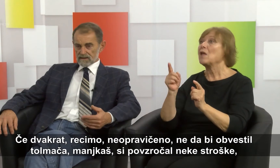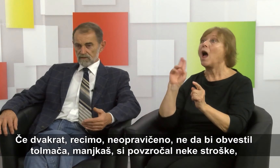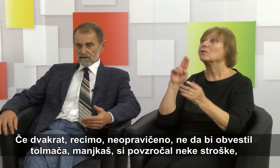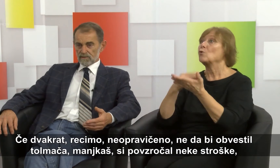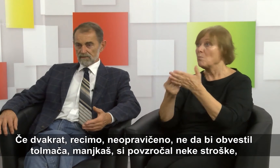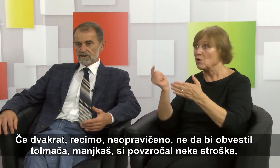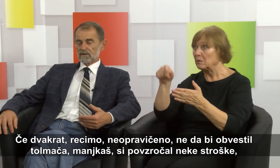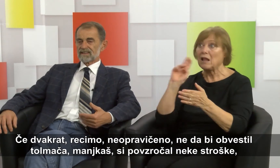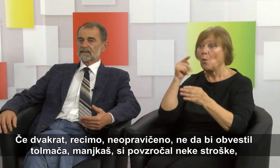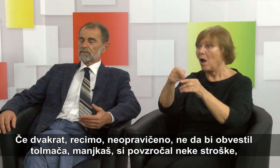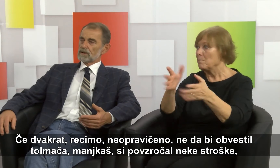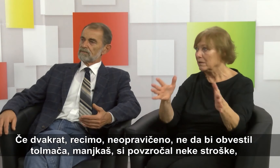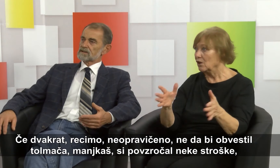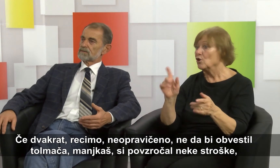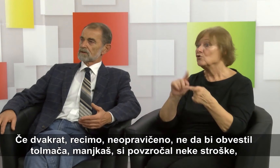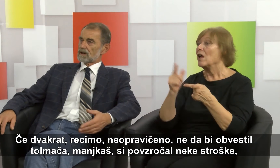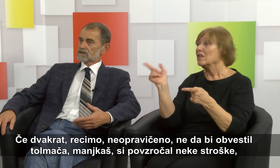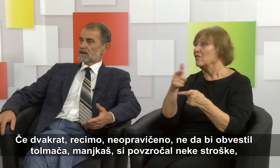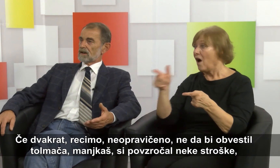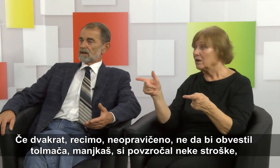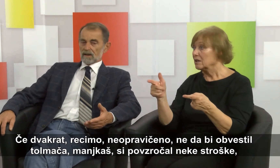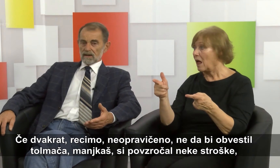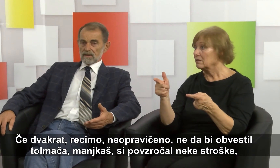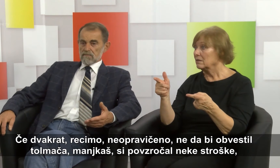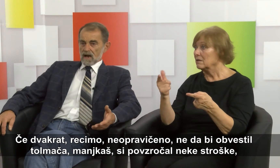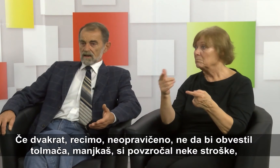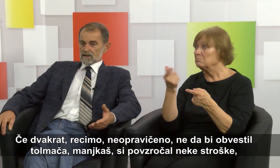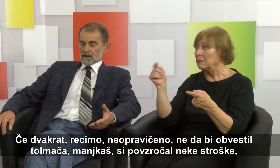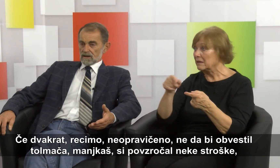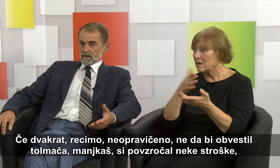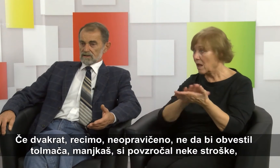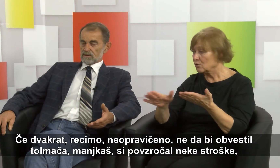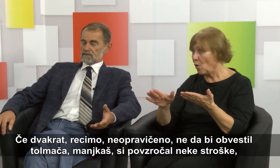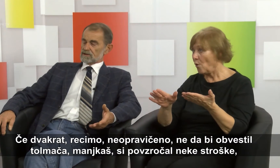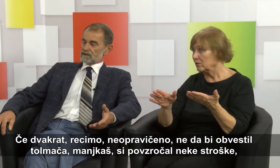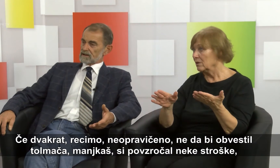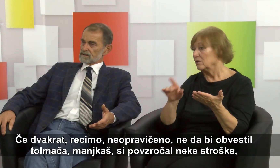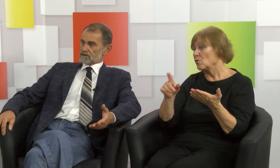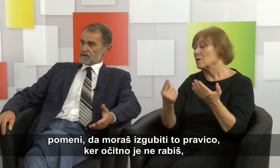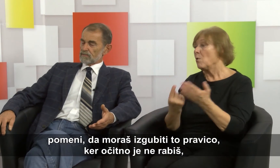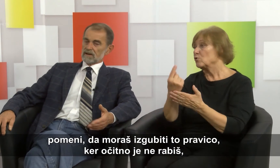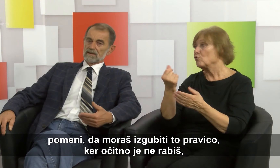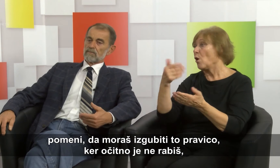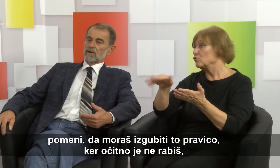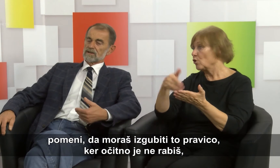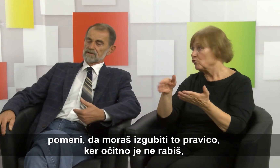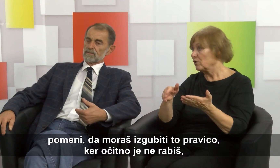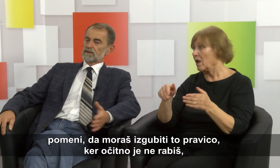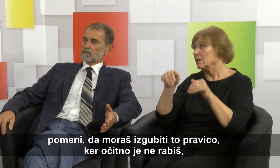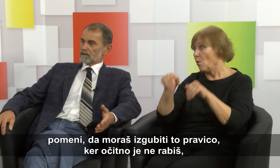recimo neupravičeno, ne da bi obvestil tolmača, manjkaš, si povzročal neke stroške, pomeni, da moraš izgubiti to